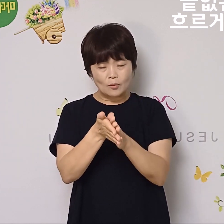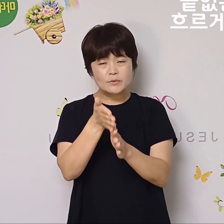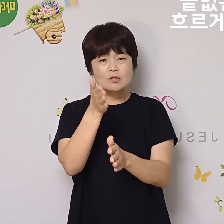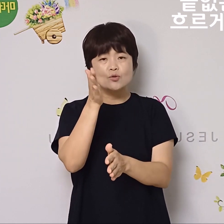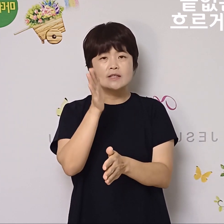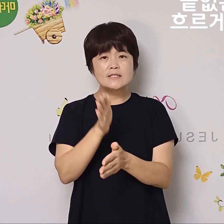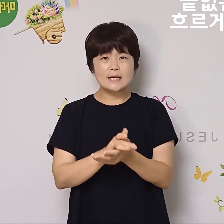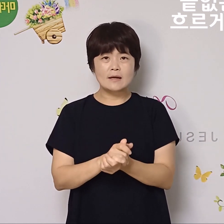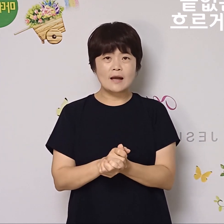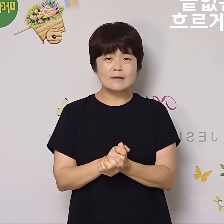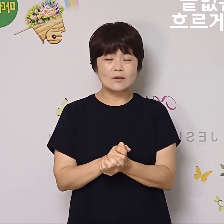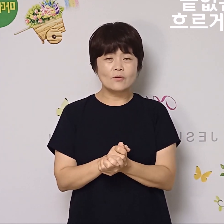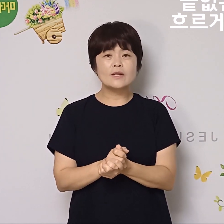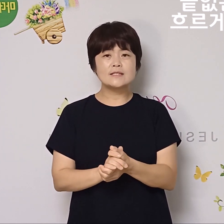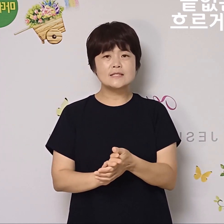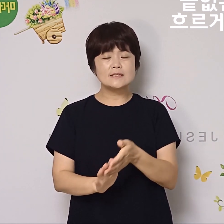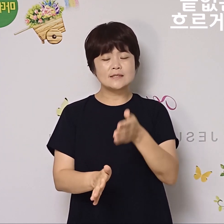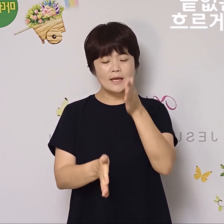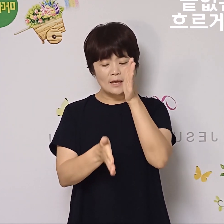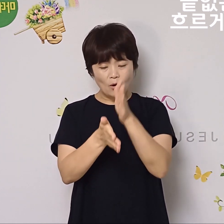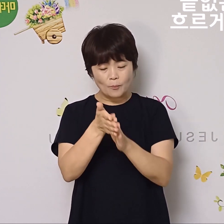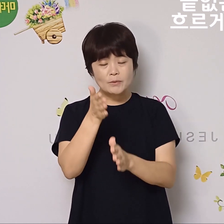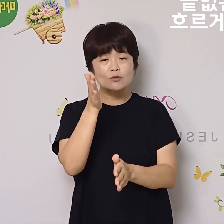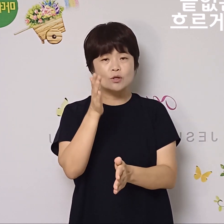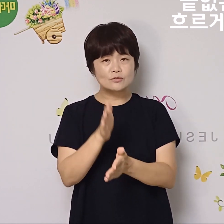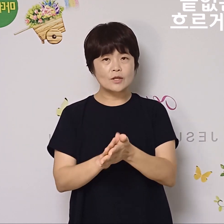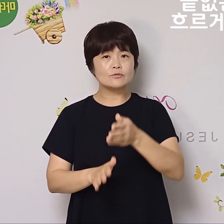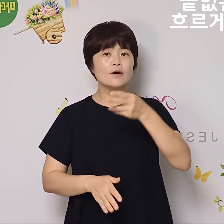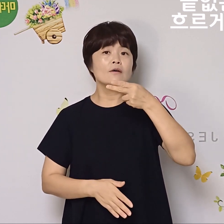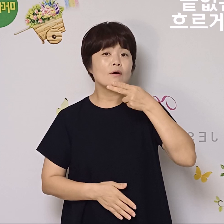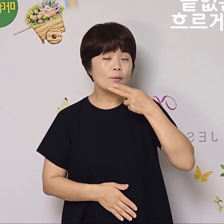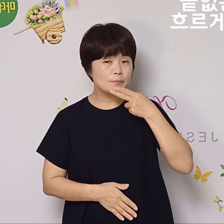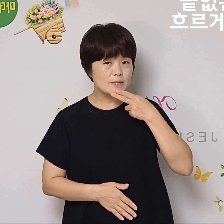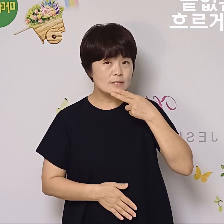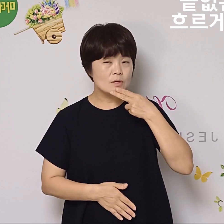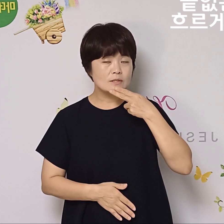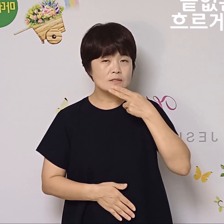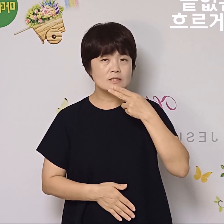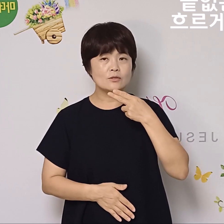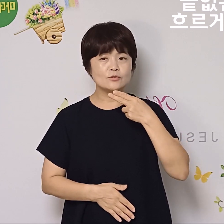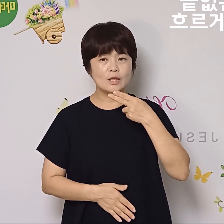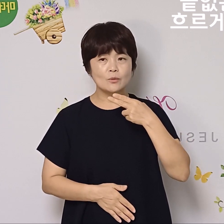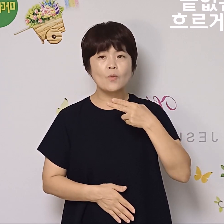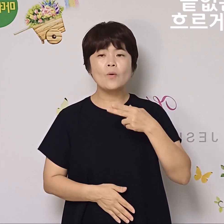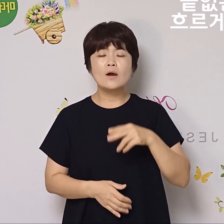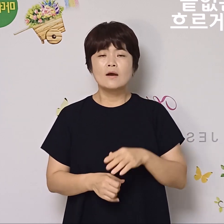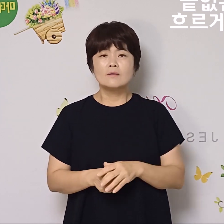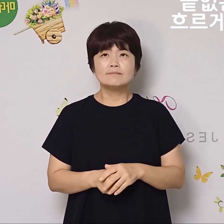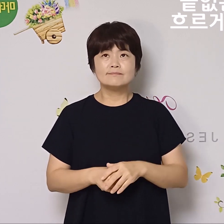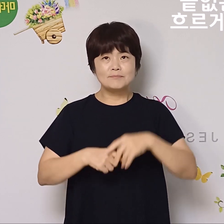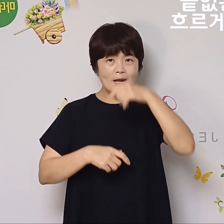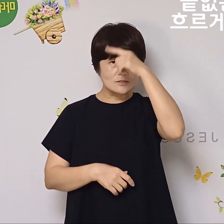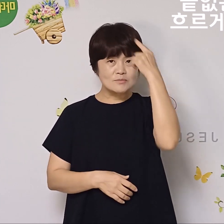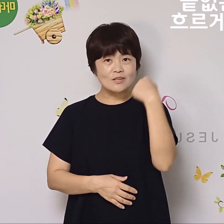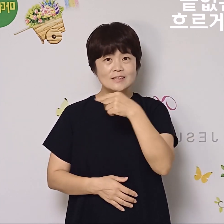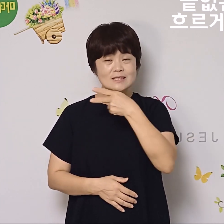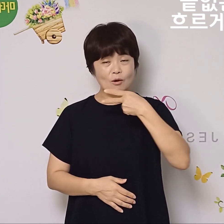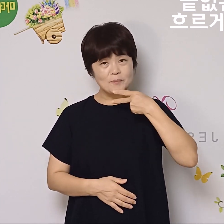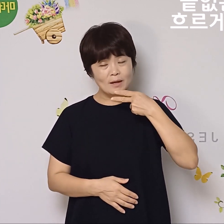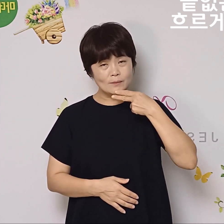없다 수화는 제가 여러 개를 쓰는데 없다 수화도 되고요. 없다 수화도 쓰셔도 되고 빵점 처리라서